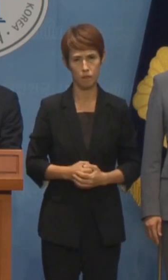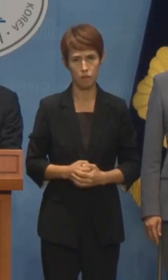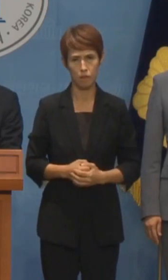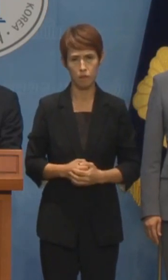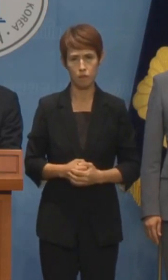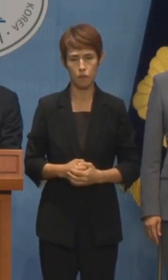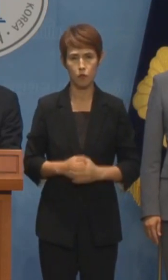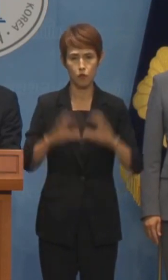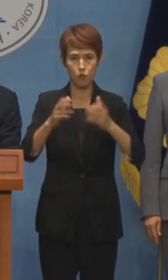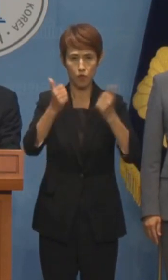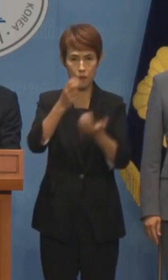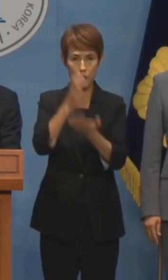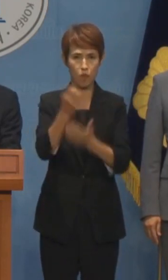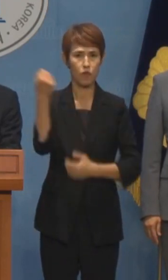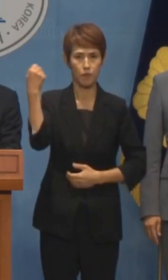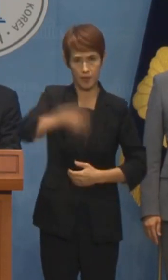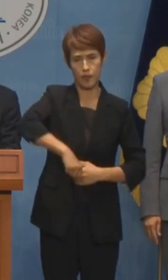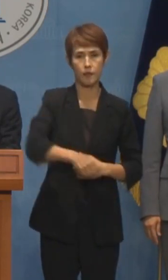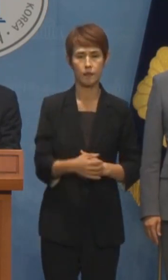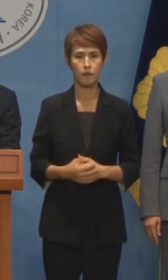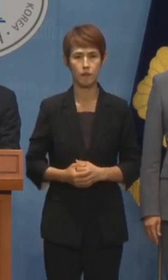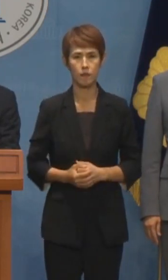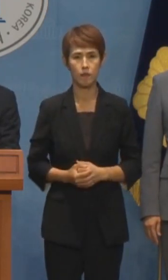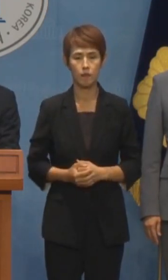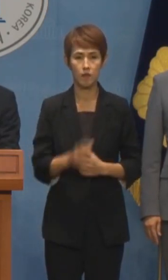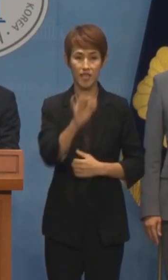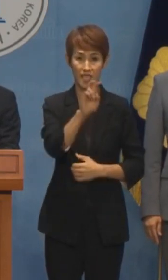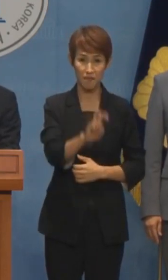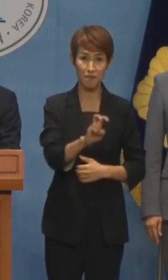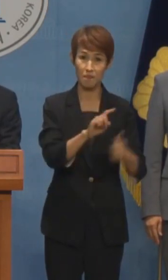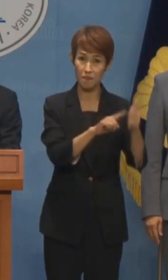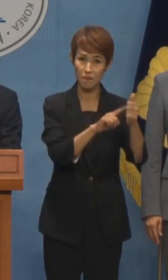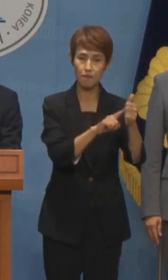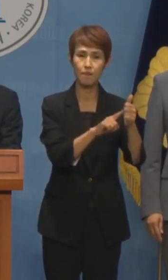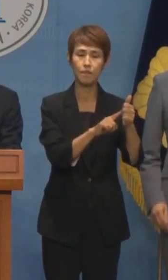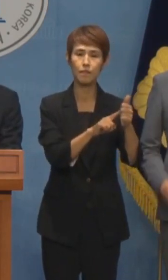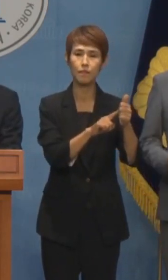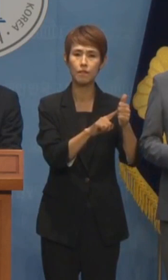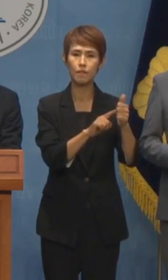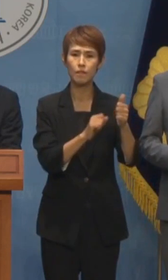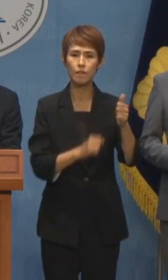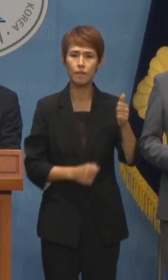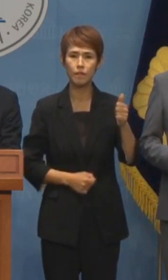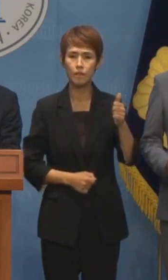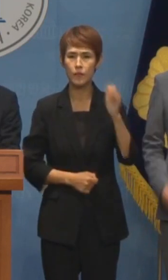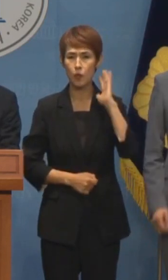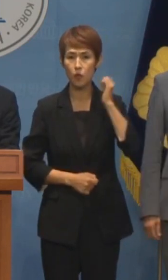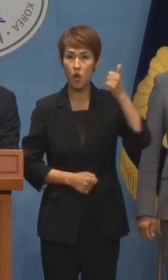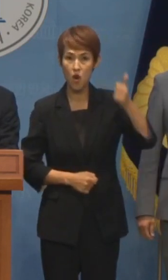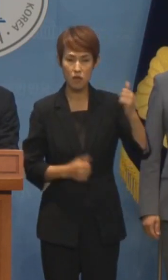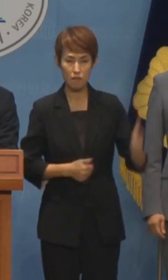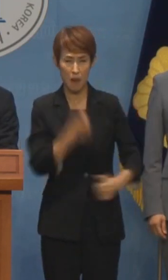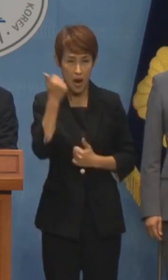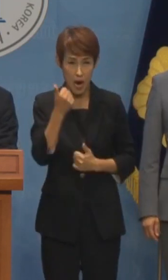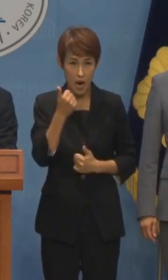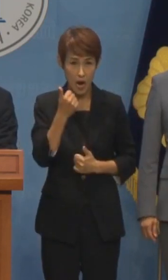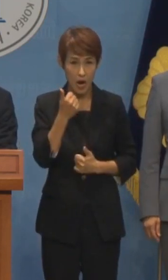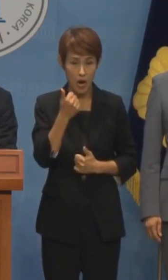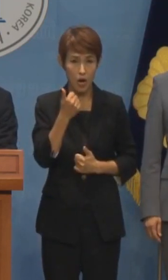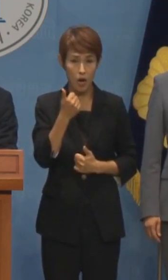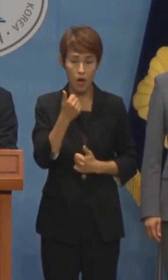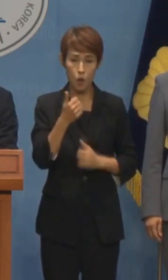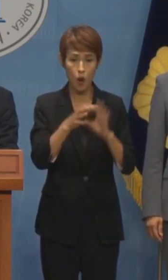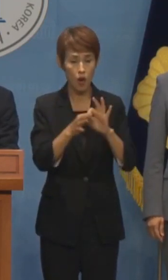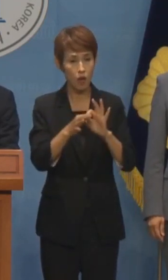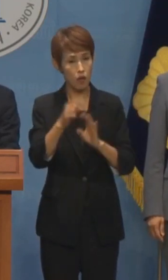증언감정법 제12조를 위반했으며 임기훈은 동의원의 대통령의 경로 여부를 지금도 밝힐 계획이